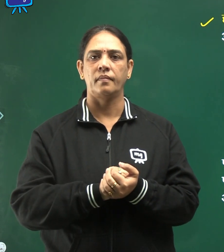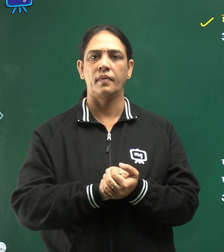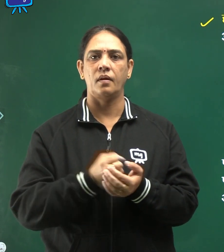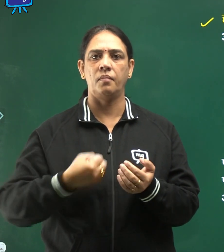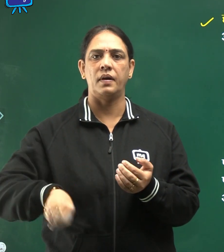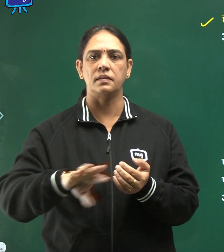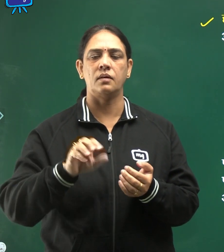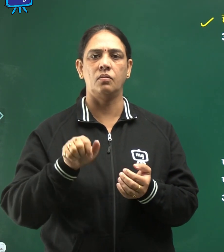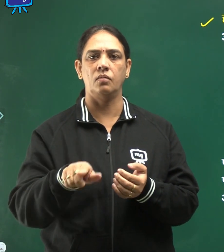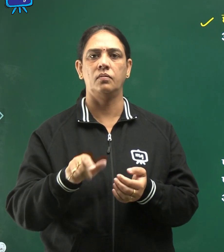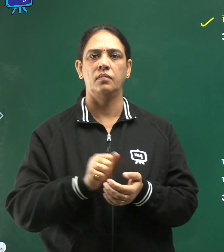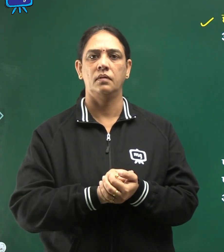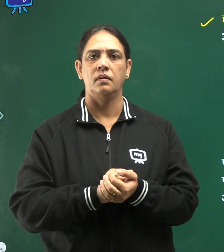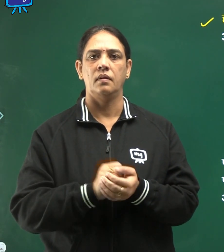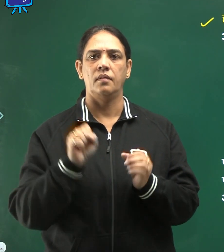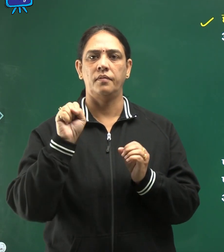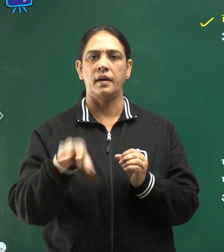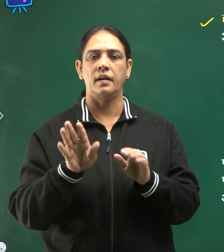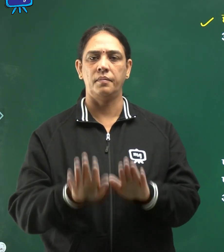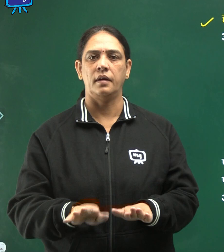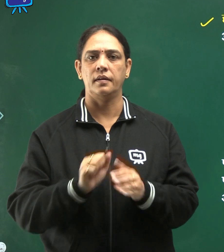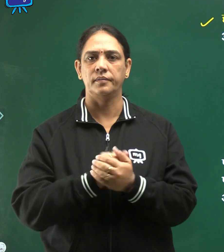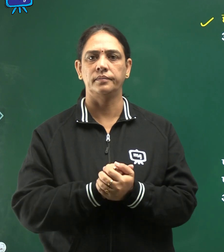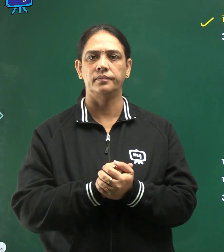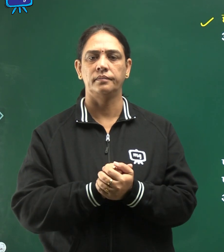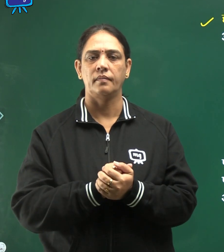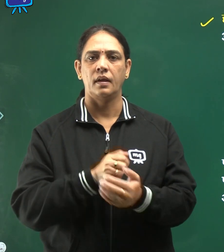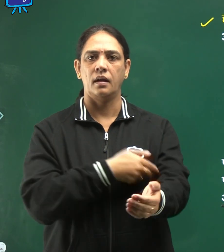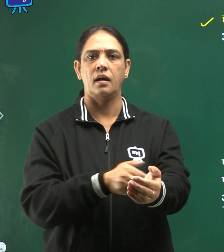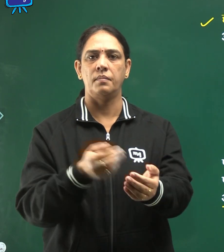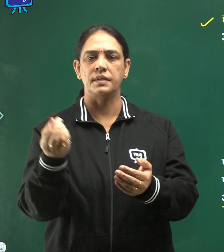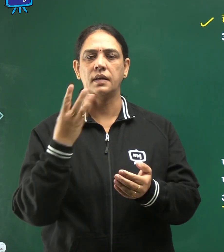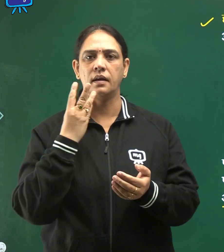पासे को फेंकने पर सम अंक